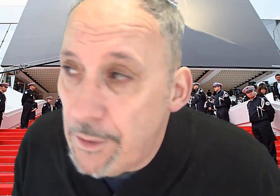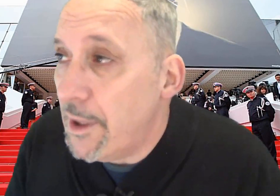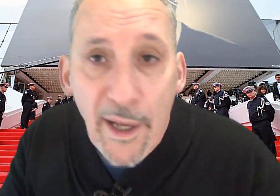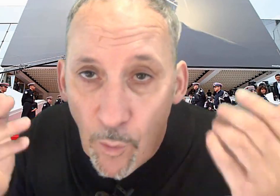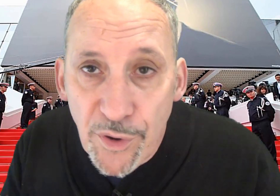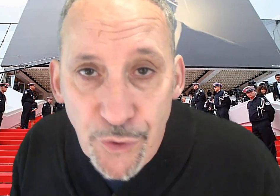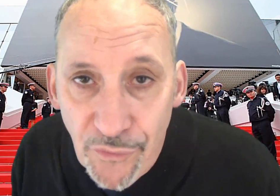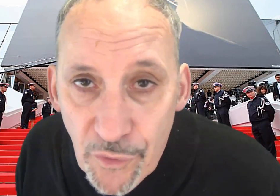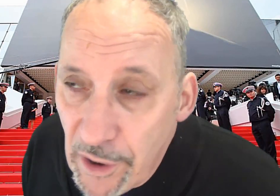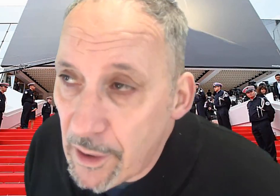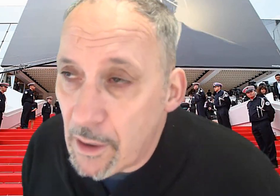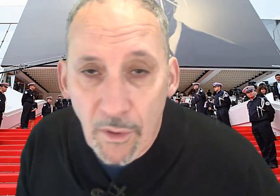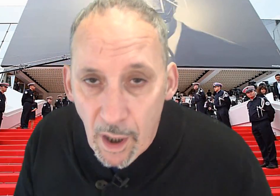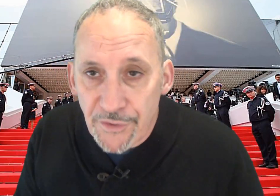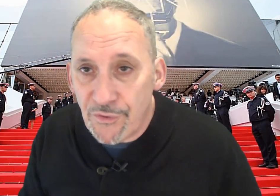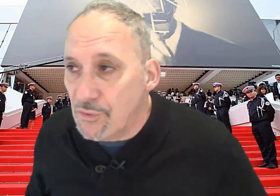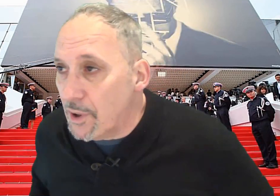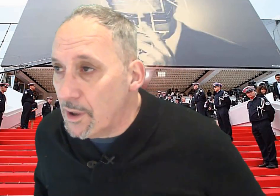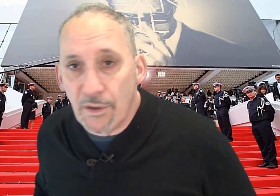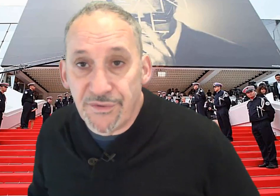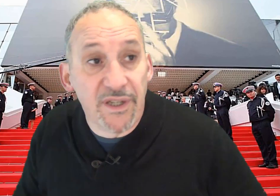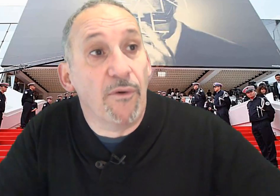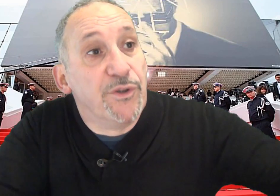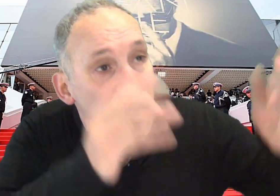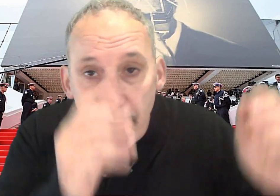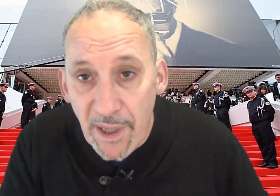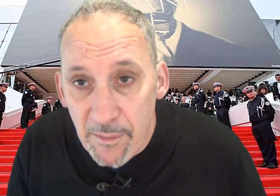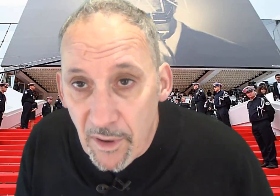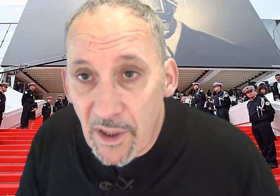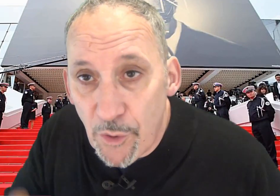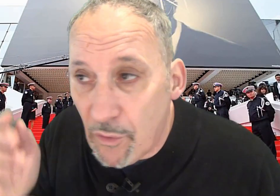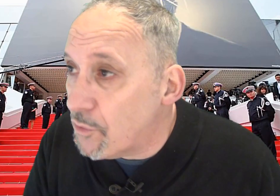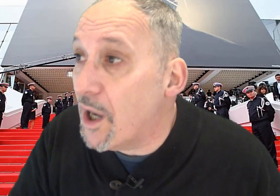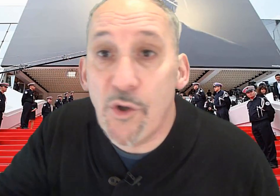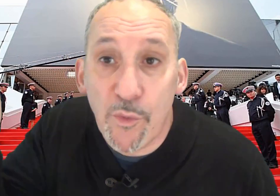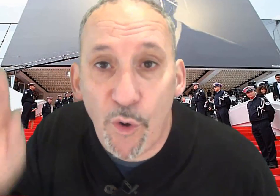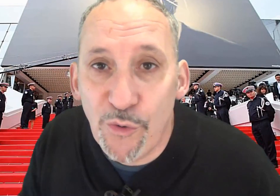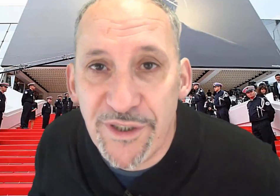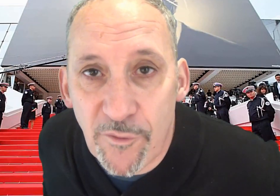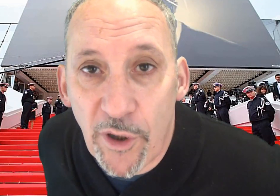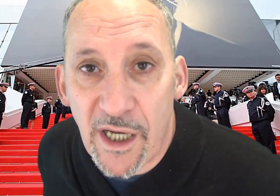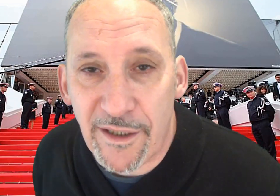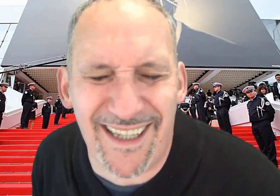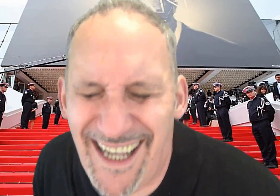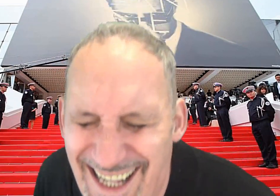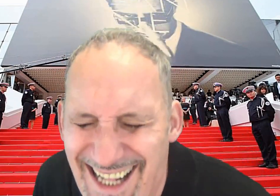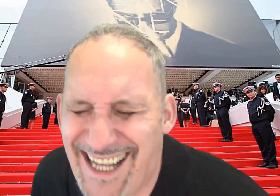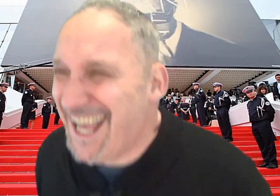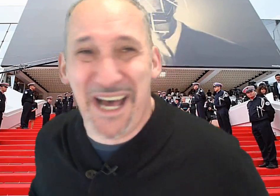la récompense que vous voulez, hein. Voilà, c'est tout. Si vous avez envie de donner une palme à Delon, un homme grenouille, ça vous regarde. Un